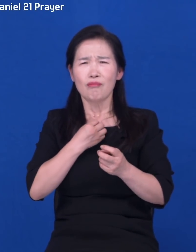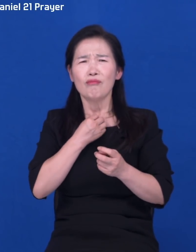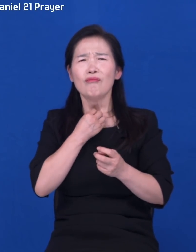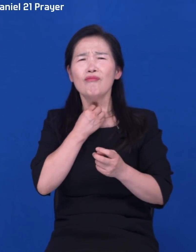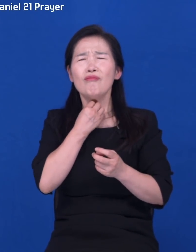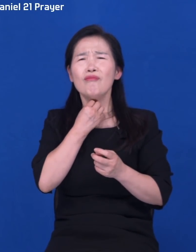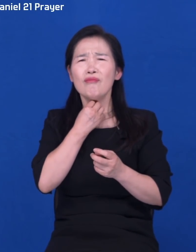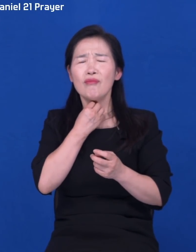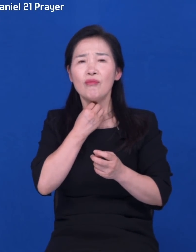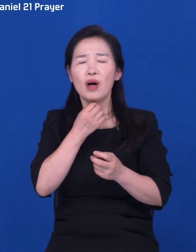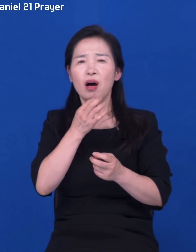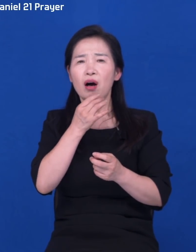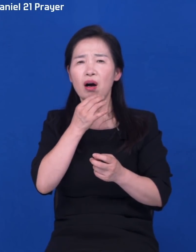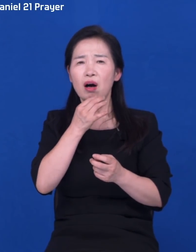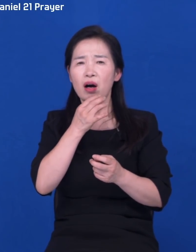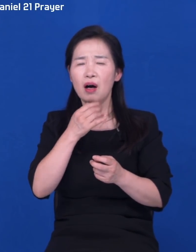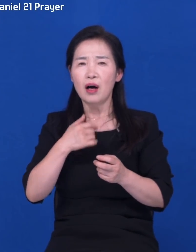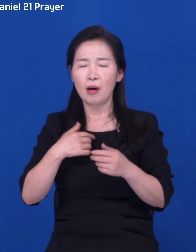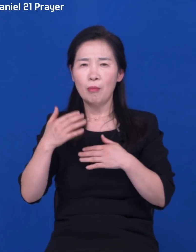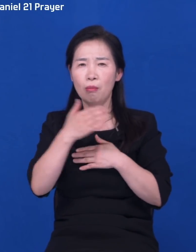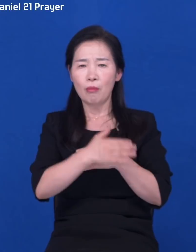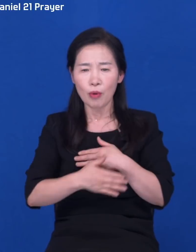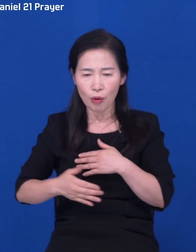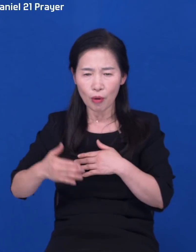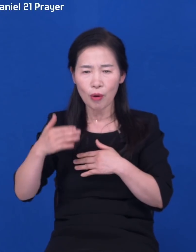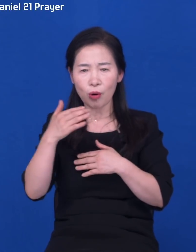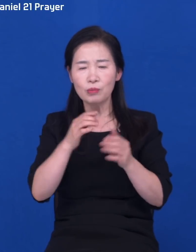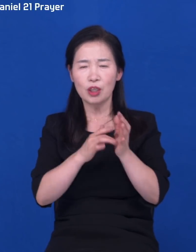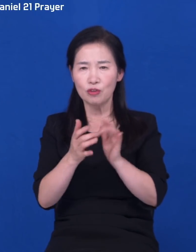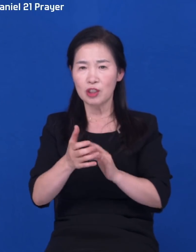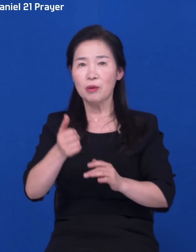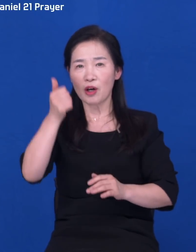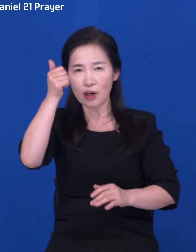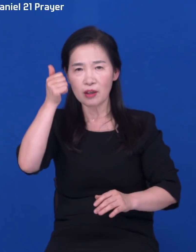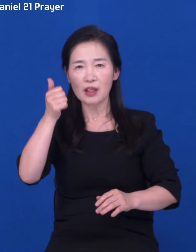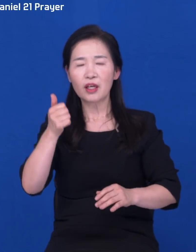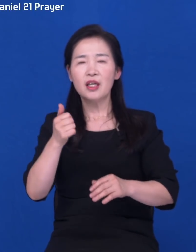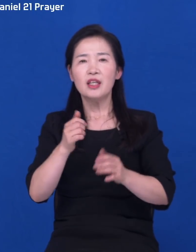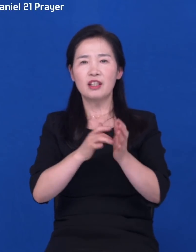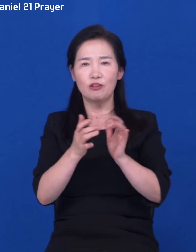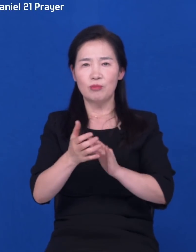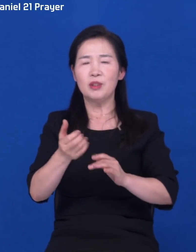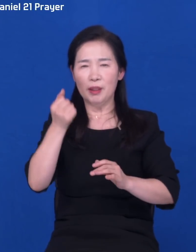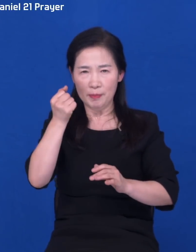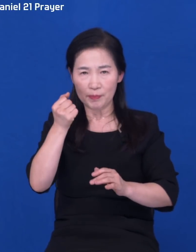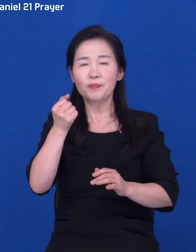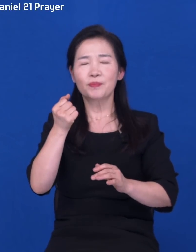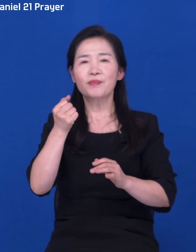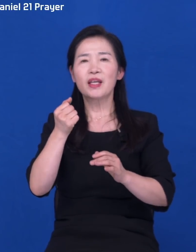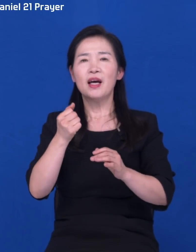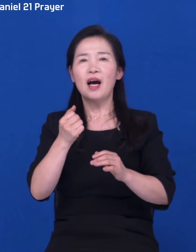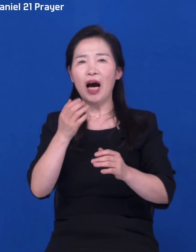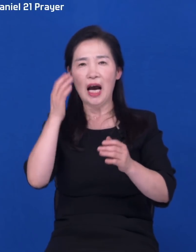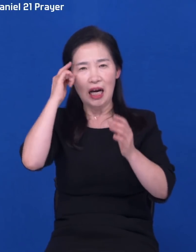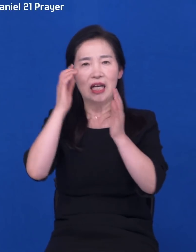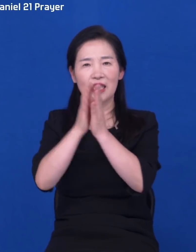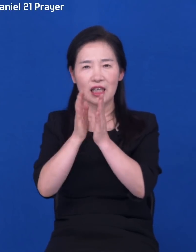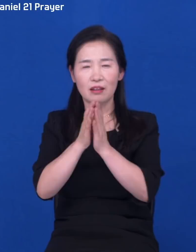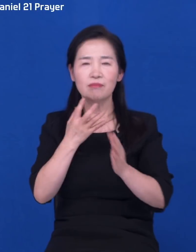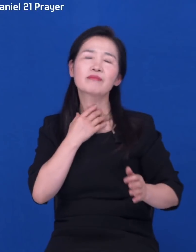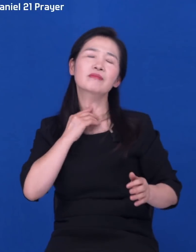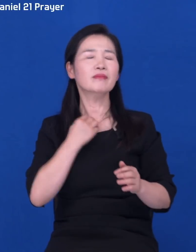이러다가 이 몸이 예수님 거지 내 거가 아니지, 내가 왜 토해, 예수님 건데. 예수님 당신 거니까 알아서 하세요. 저도 모르게